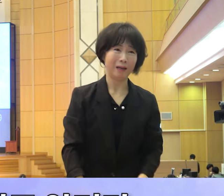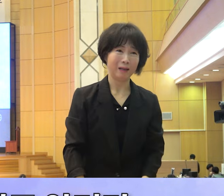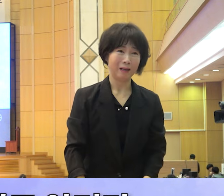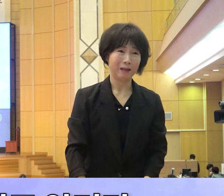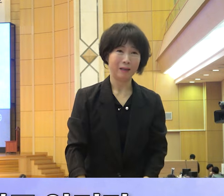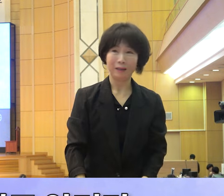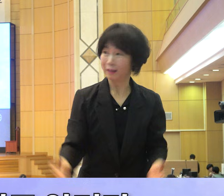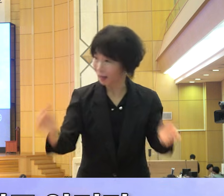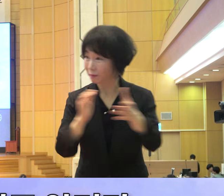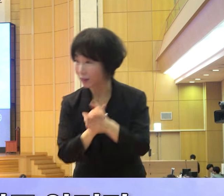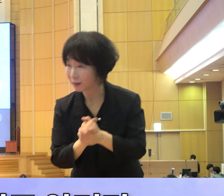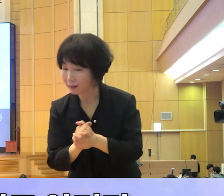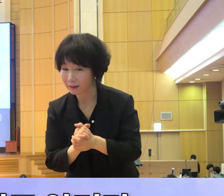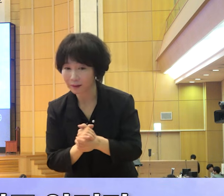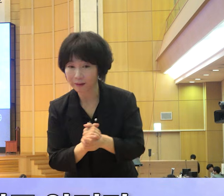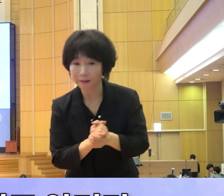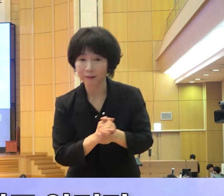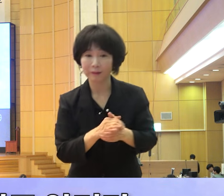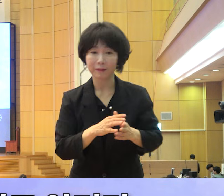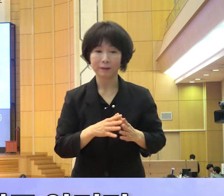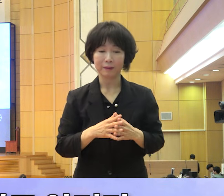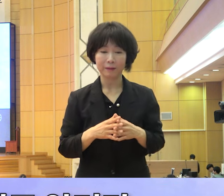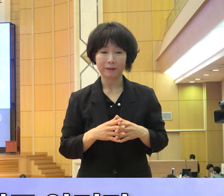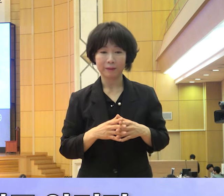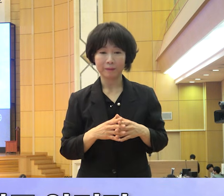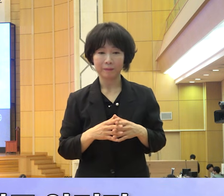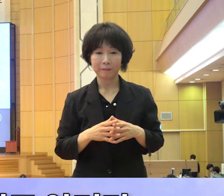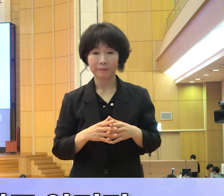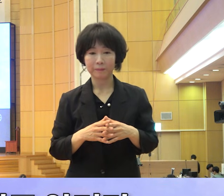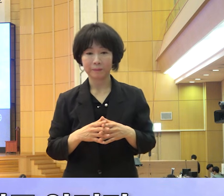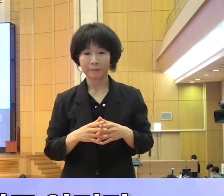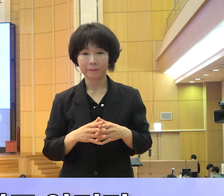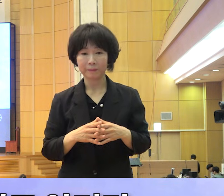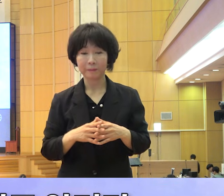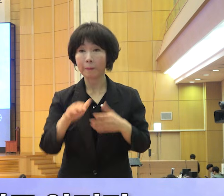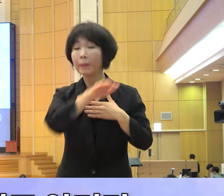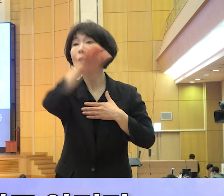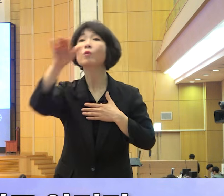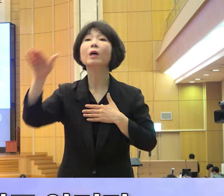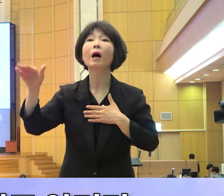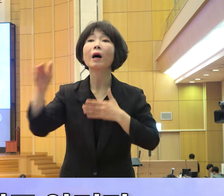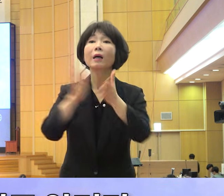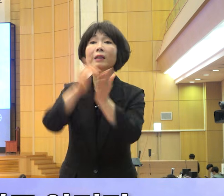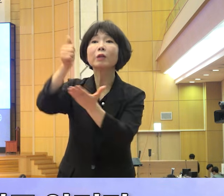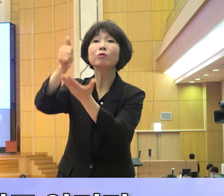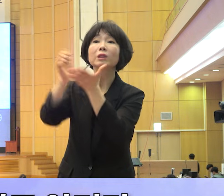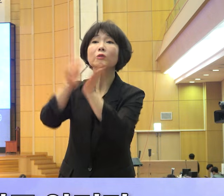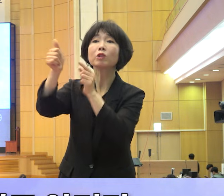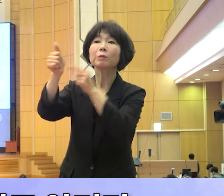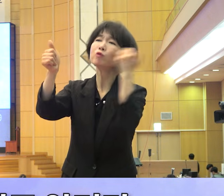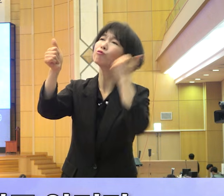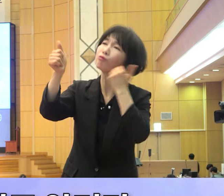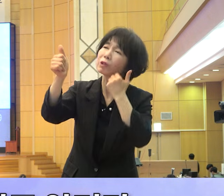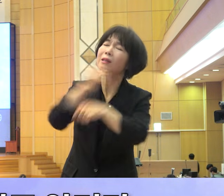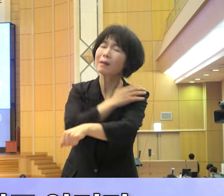아들이라는 걸 알게 해줬다라고 그러잖아요. 그래서 주님을 알고